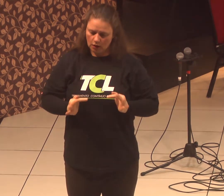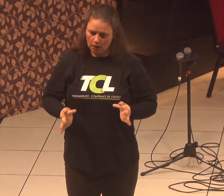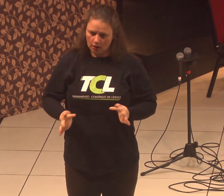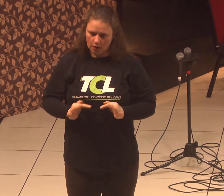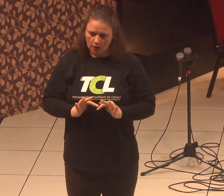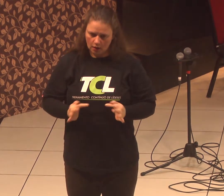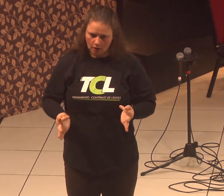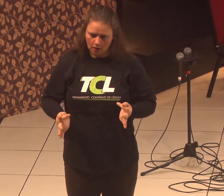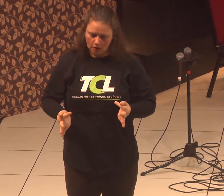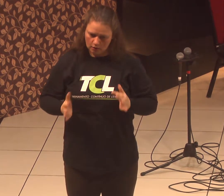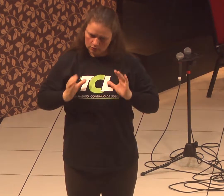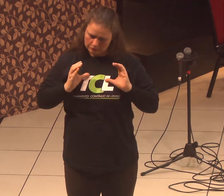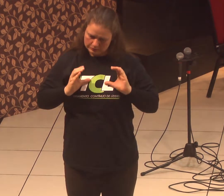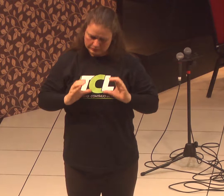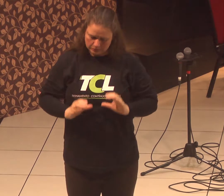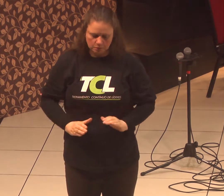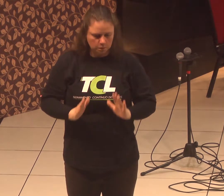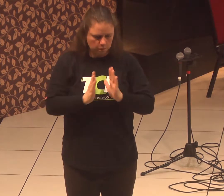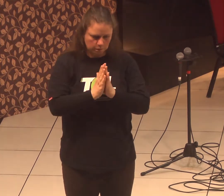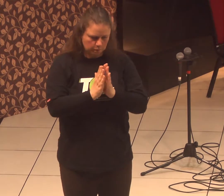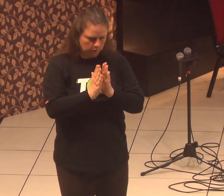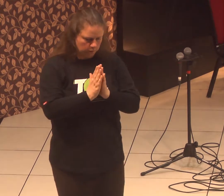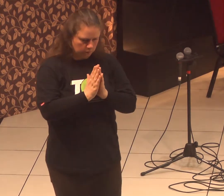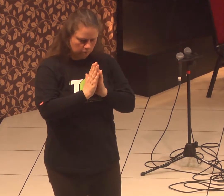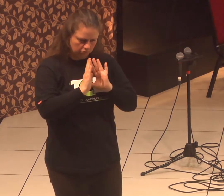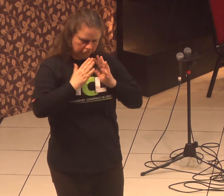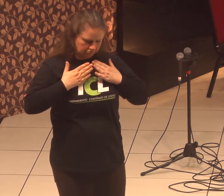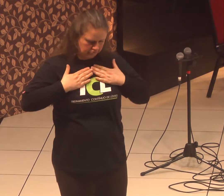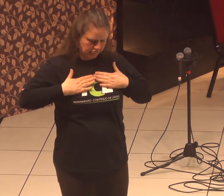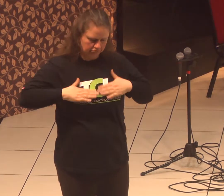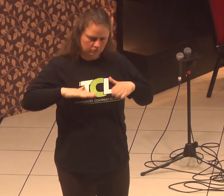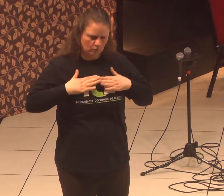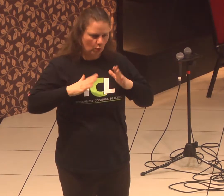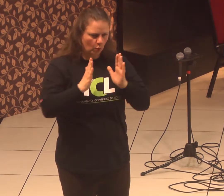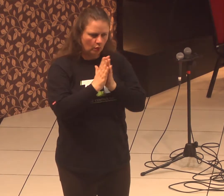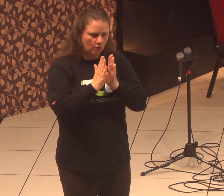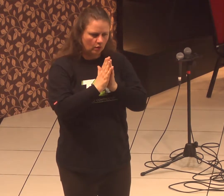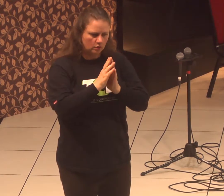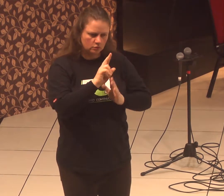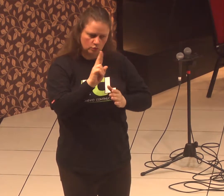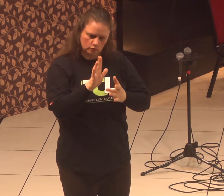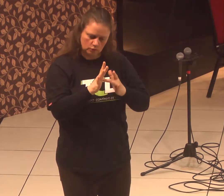certo? Em silêncio, eu orei, dei o comando,